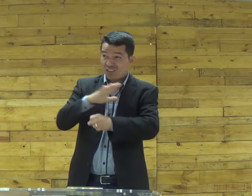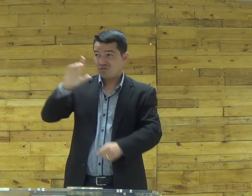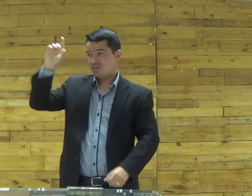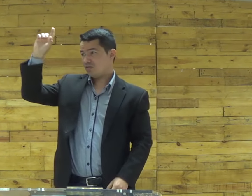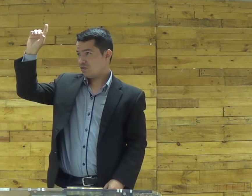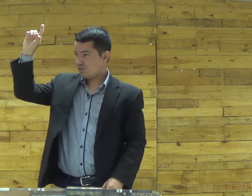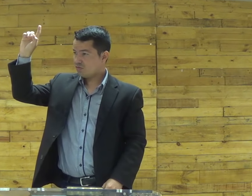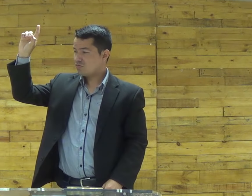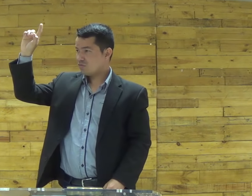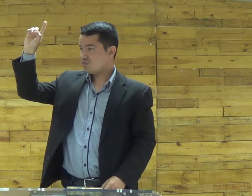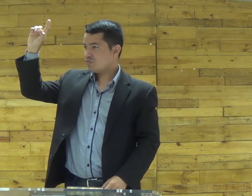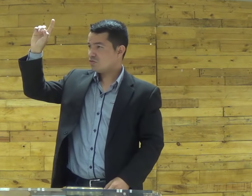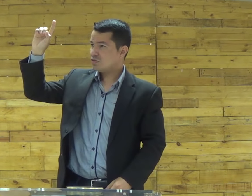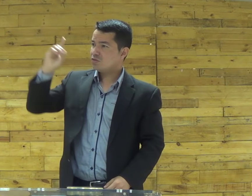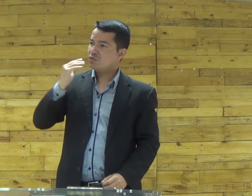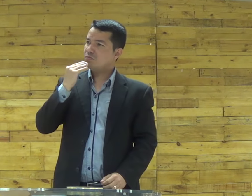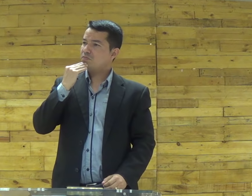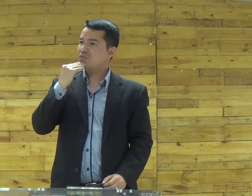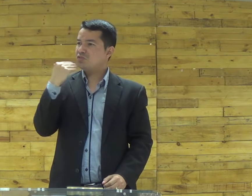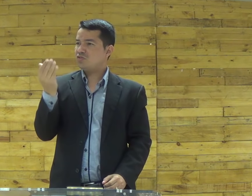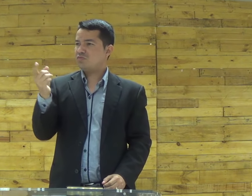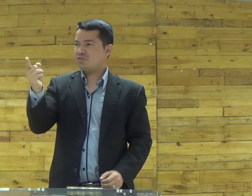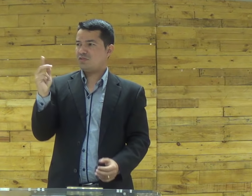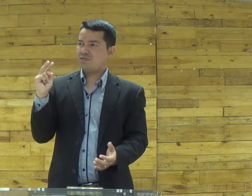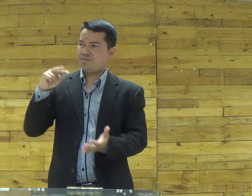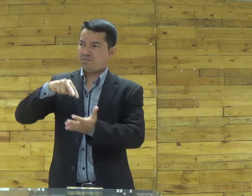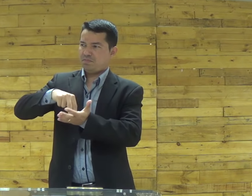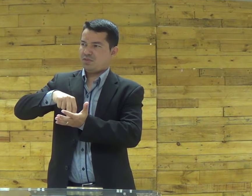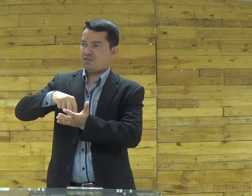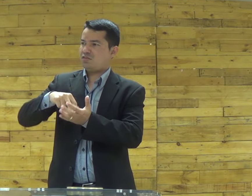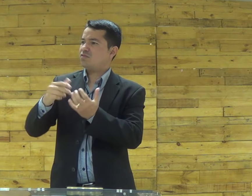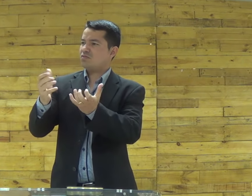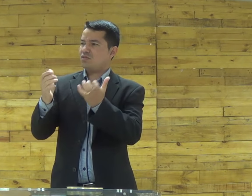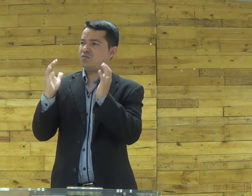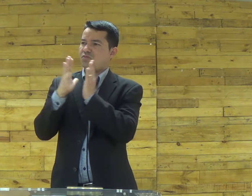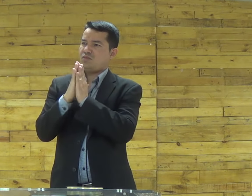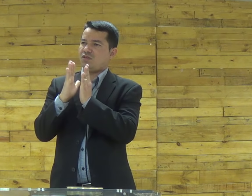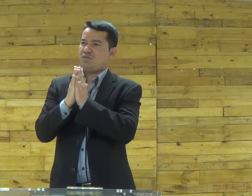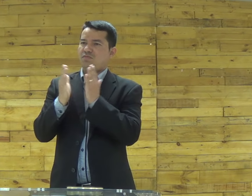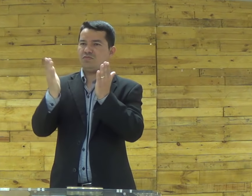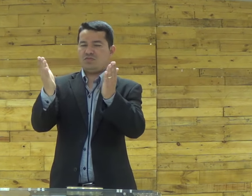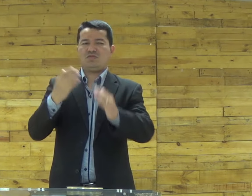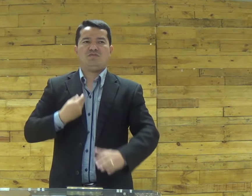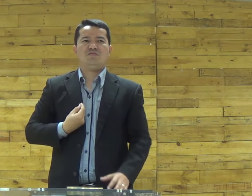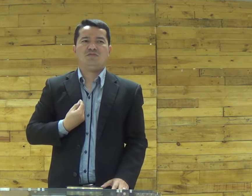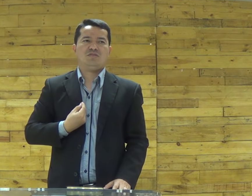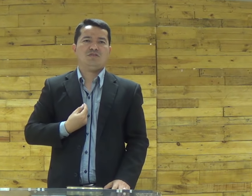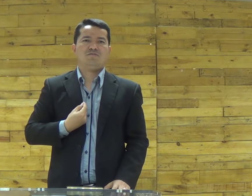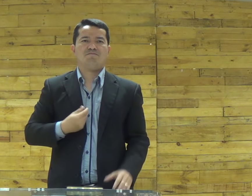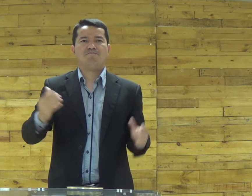Se você quer estar uma vida cheia de Deus, eu vou pedir para que você fique em pé. Quero orar por